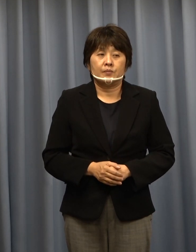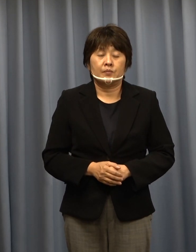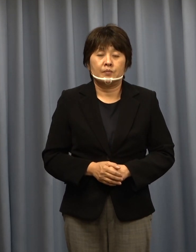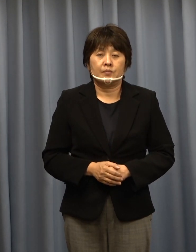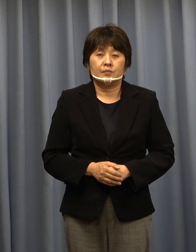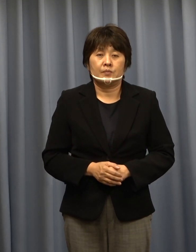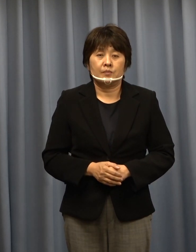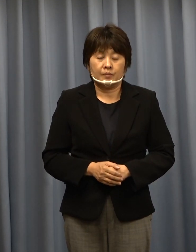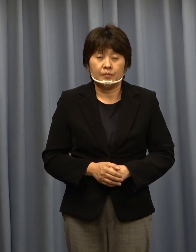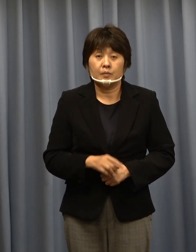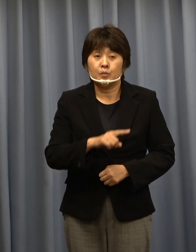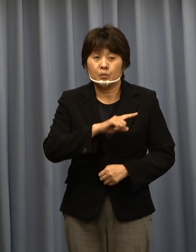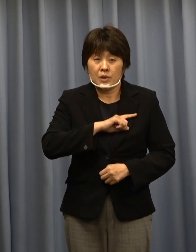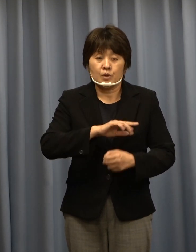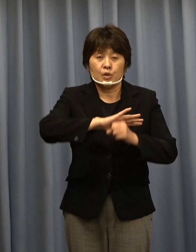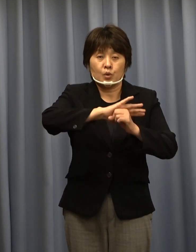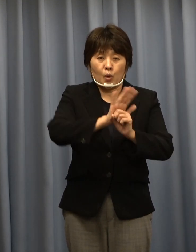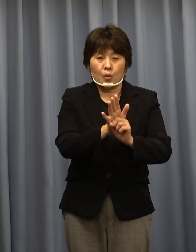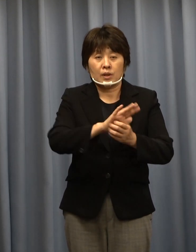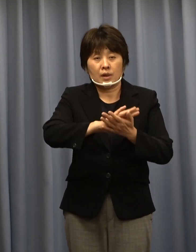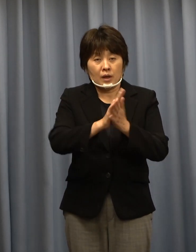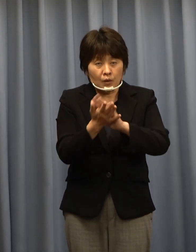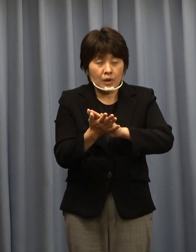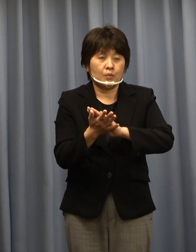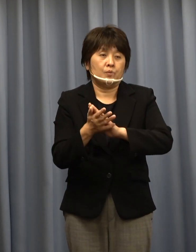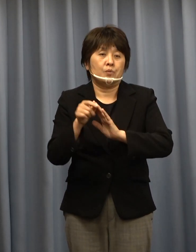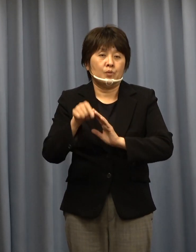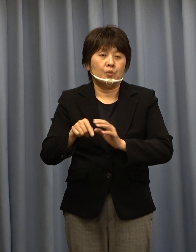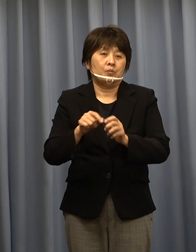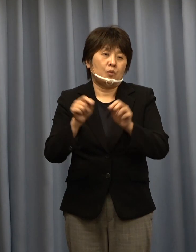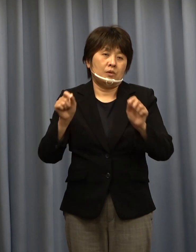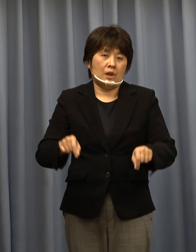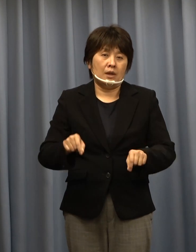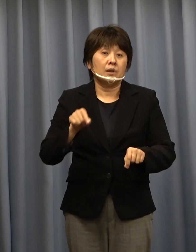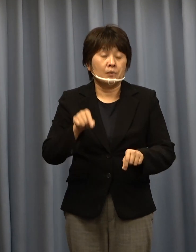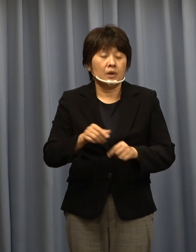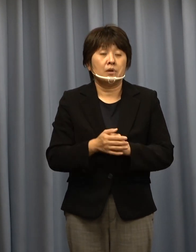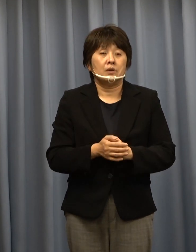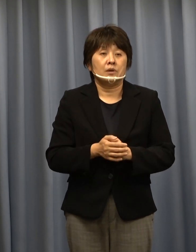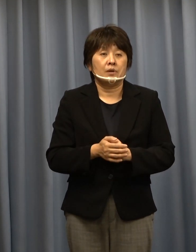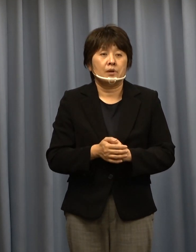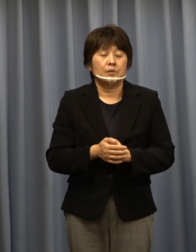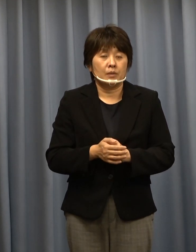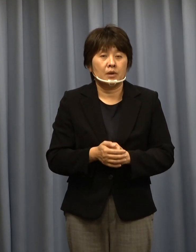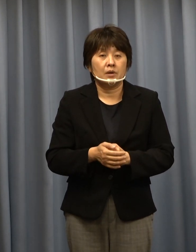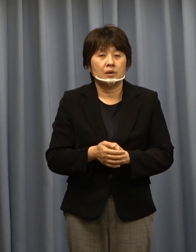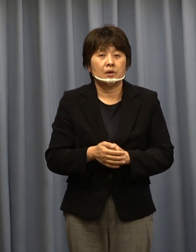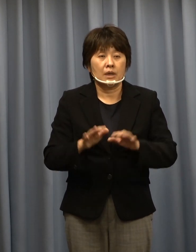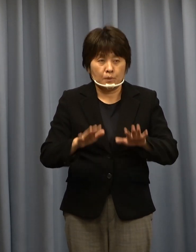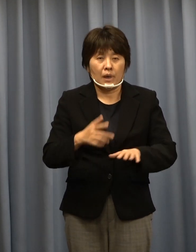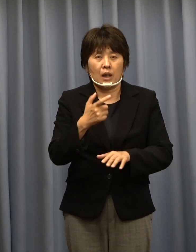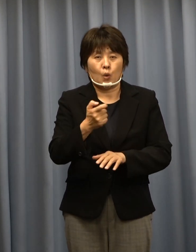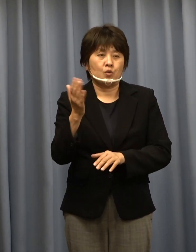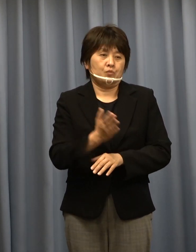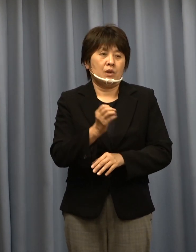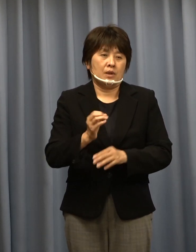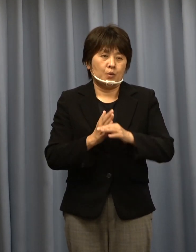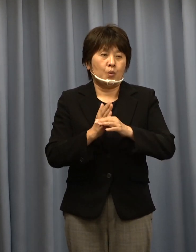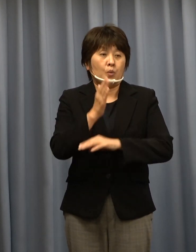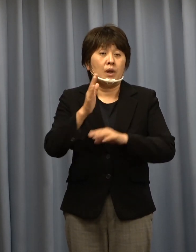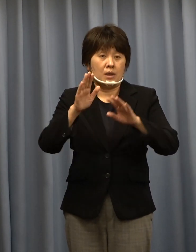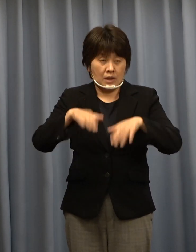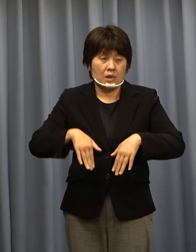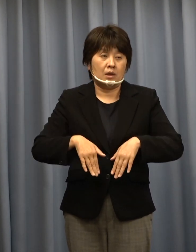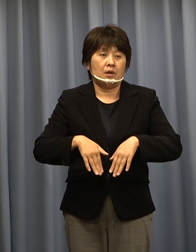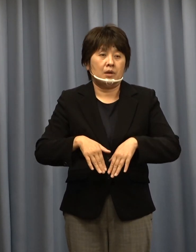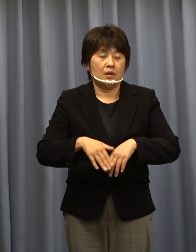まず変異株の問題ですけれども、変異株の問題について今お話の通り、今 60% を超えという形